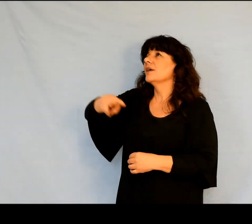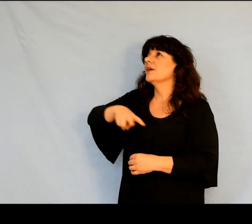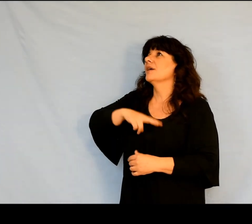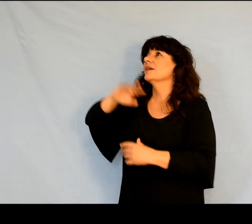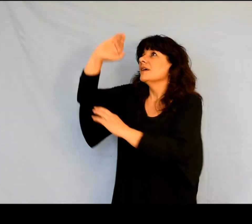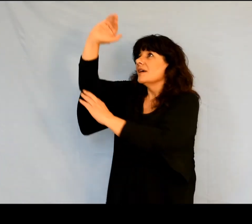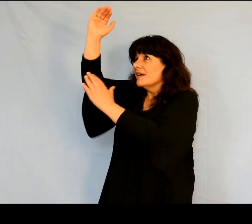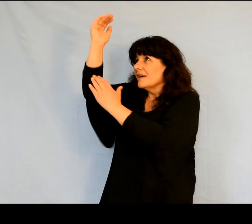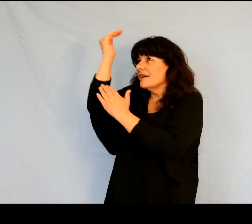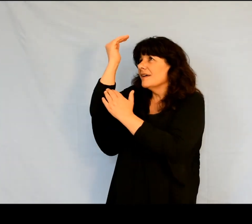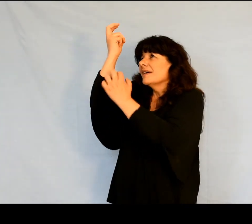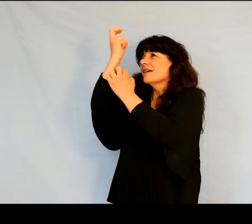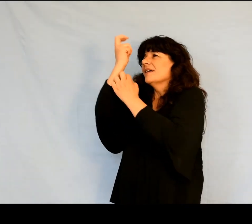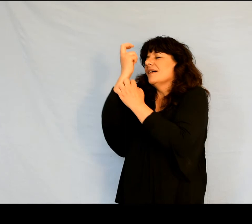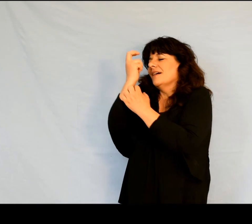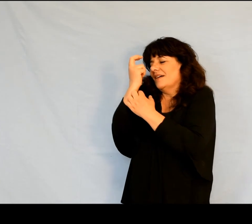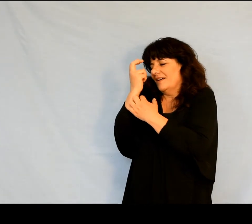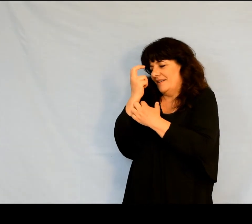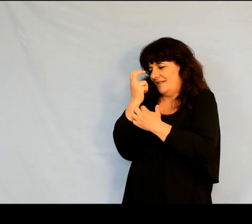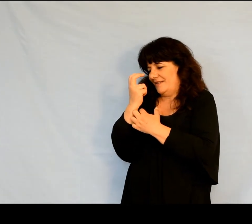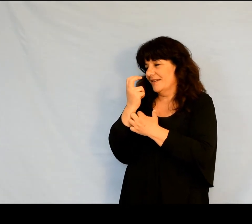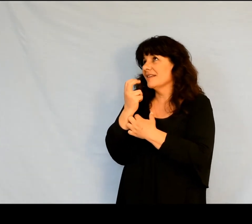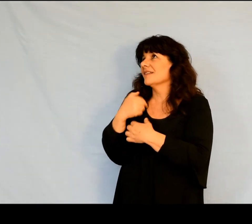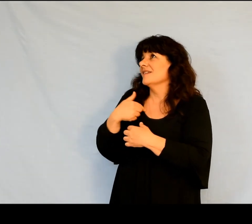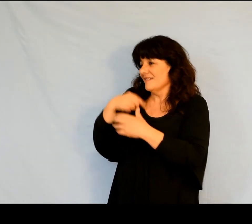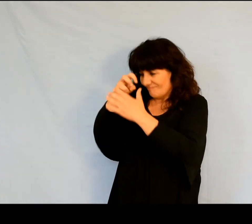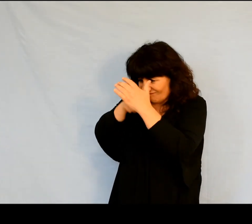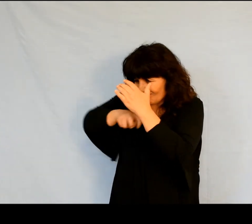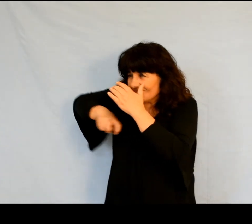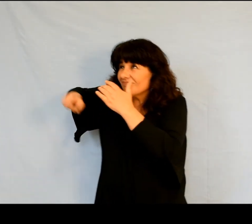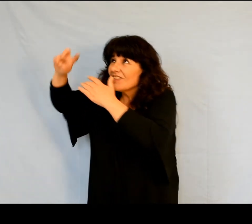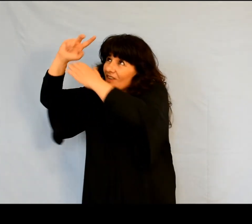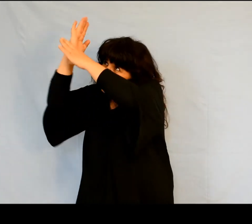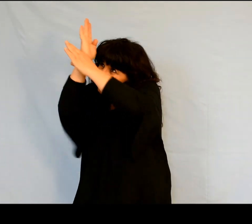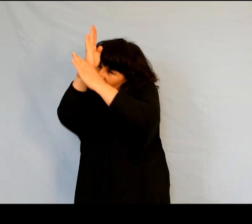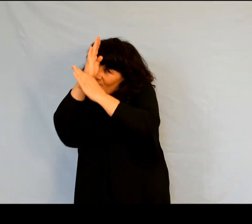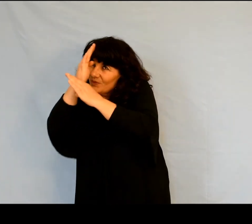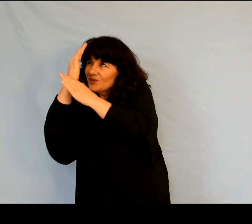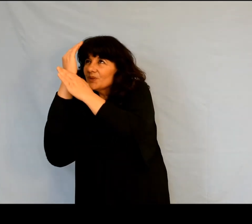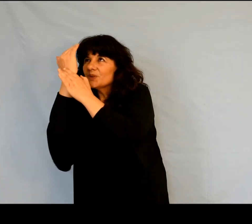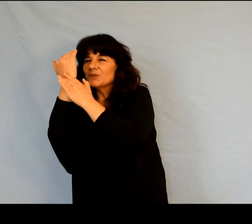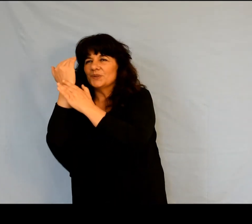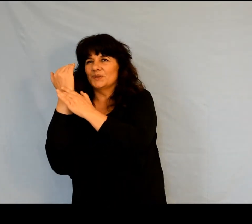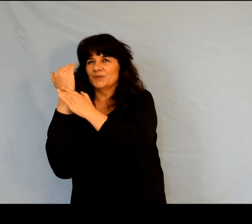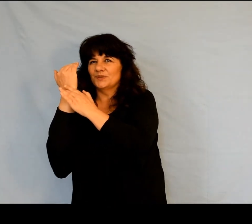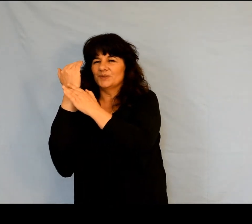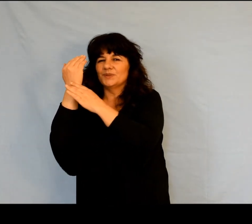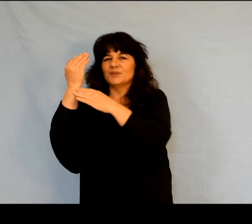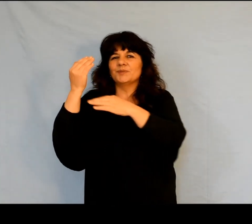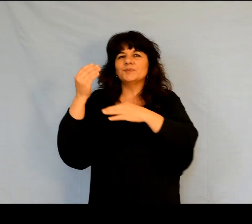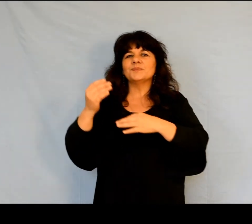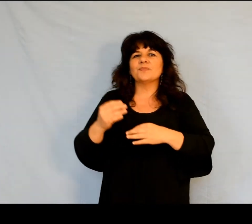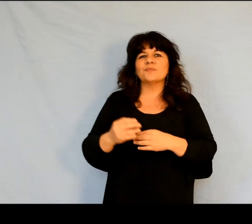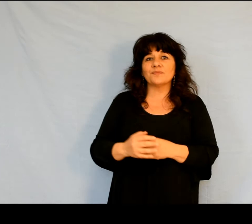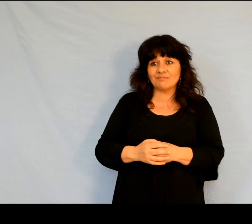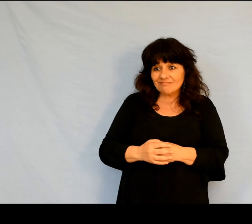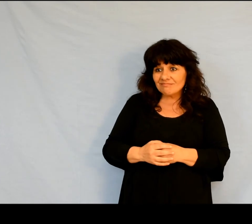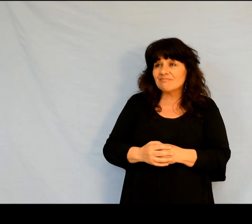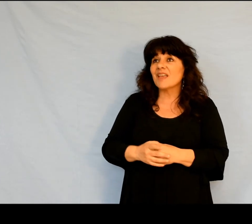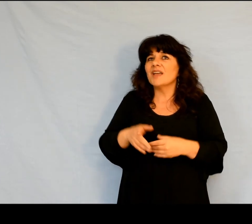j'ai fait de toi mon refuge. Tu m'apprends le chemin de